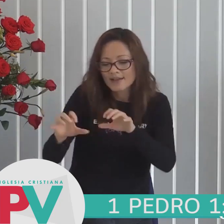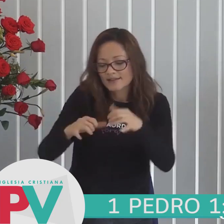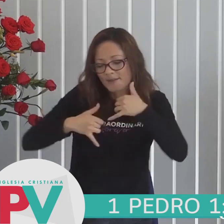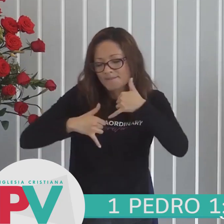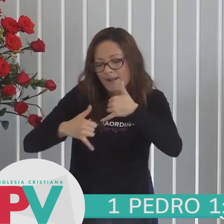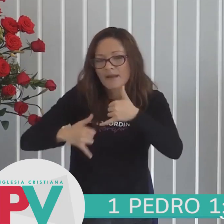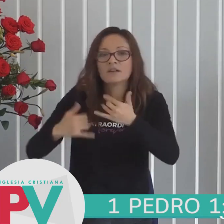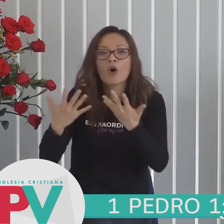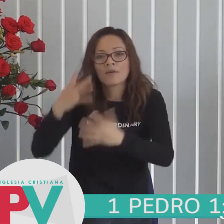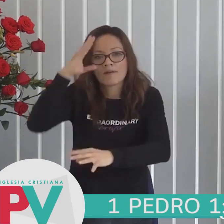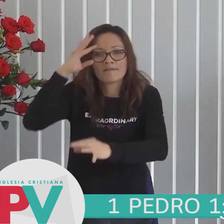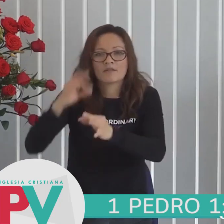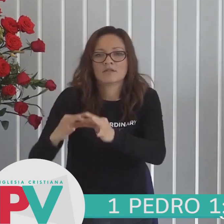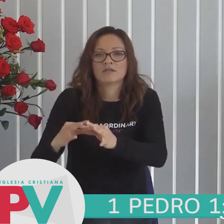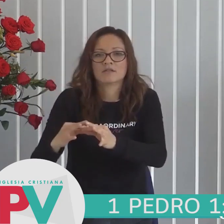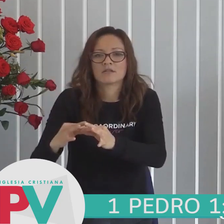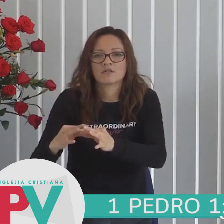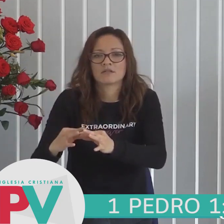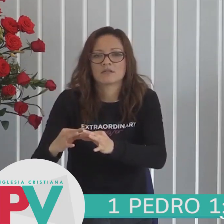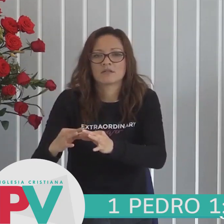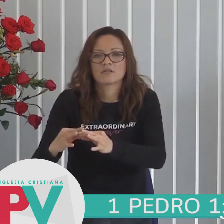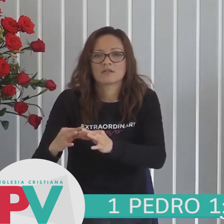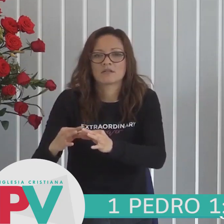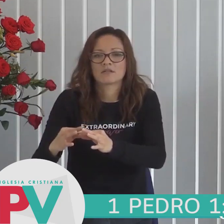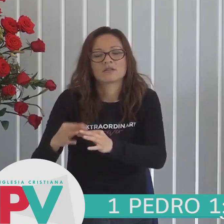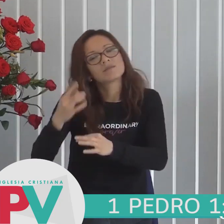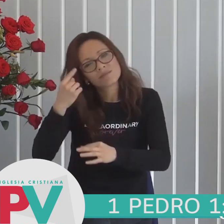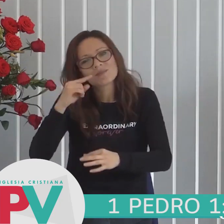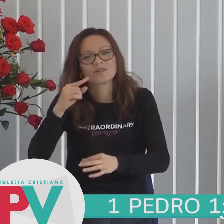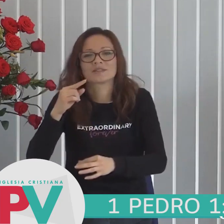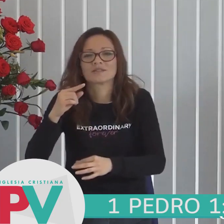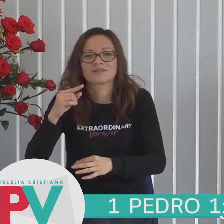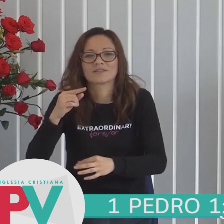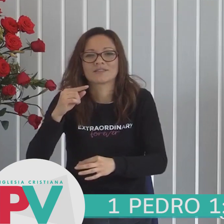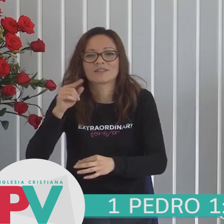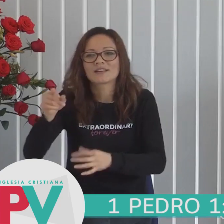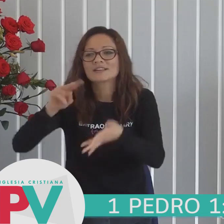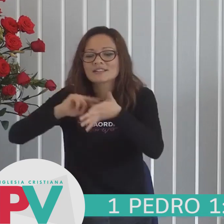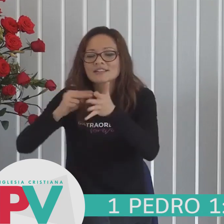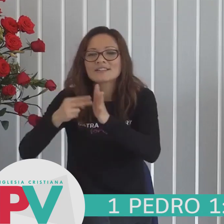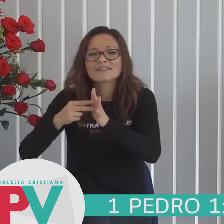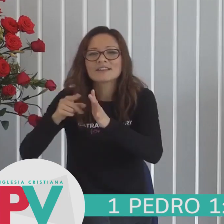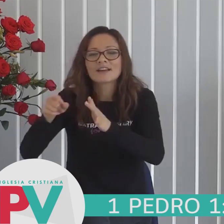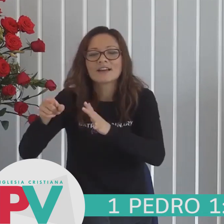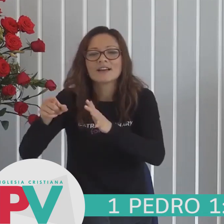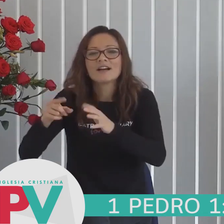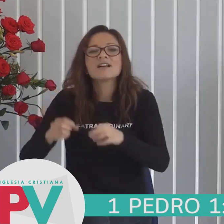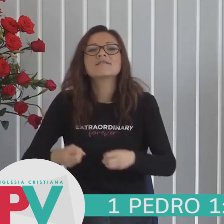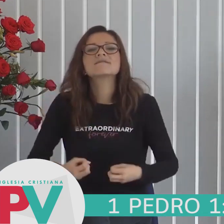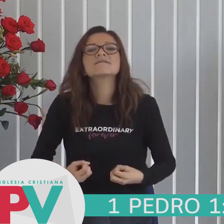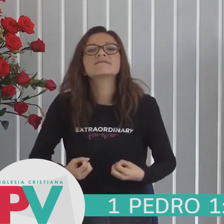galardones sea por fe. Por eso se llama vida de